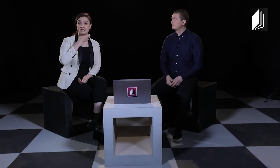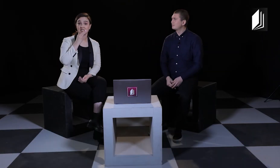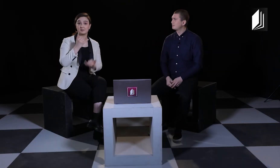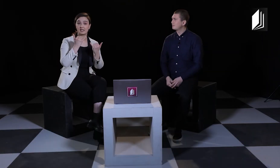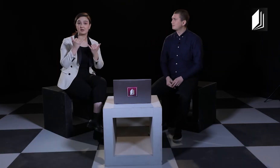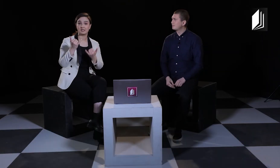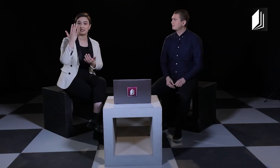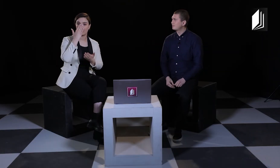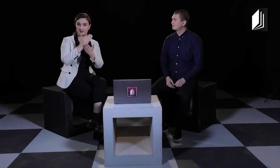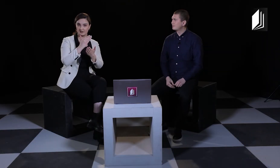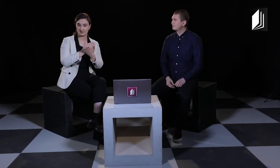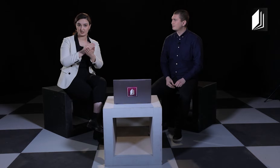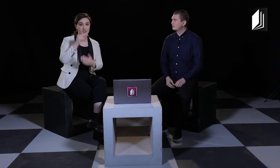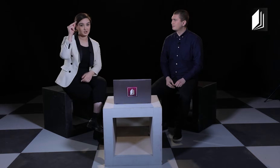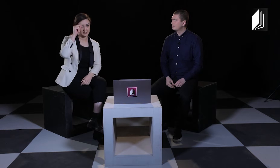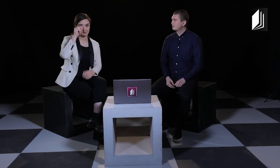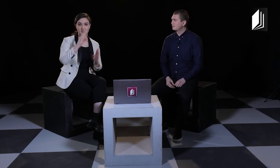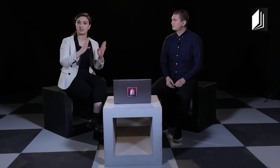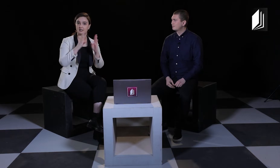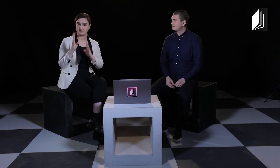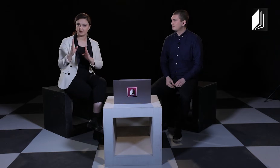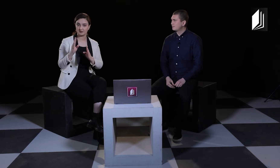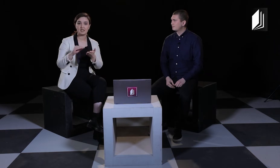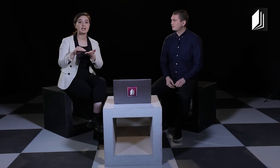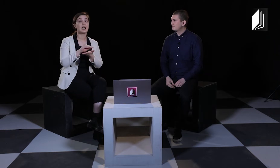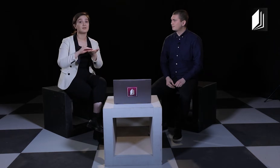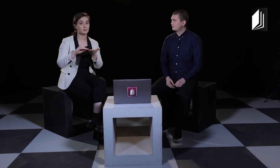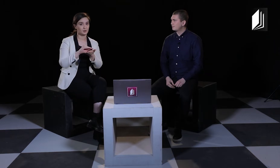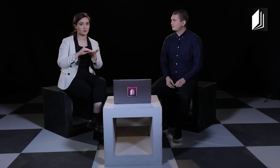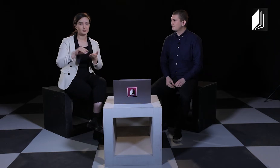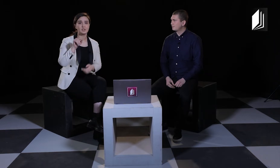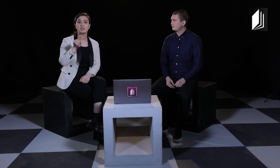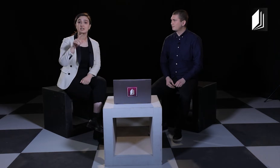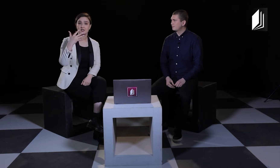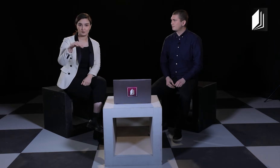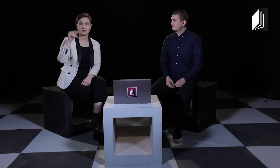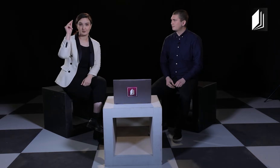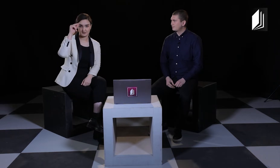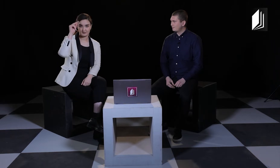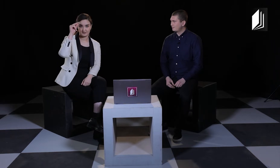სანამ დღევანდელი გაკვეთილის შესწავლაზე გადავალთ, გავიმეორებ ის, რაც უკვე შევისწავლეთ.